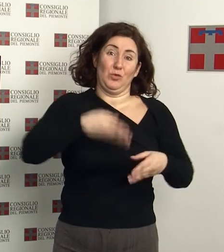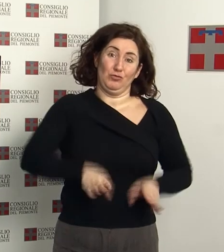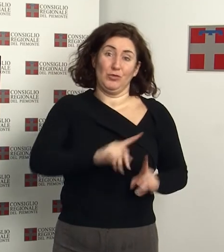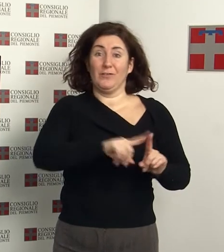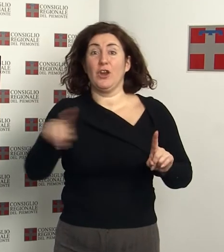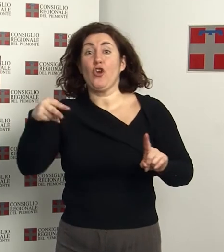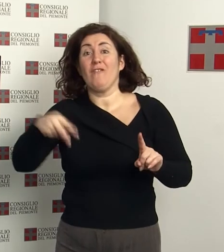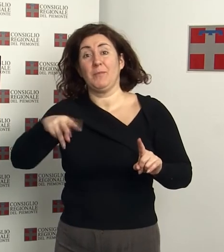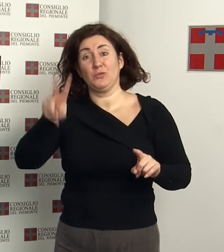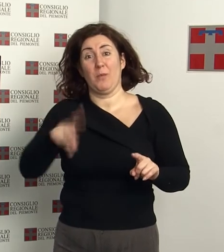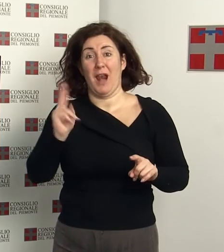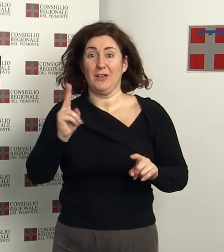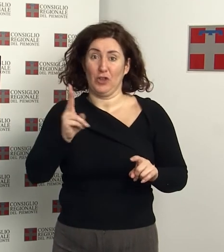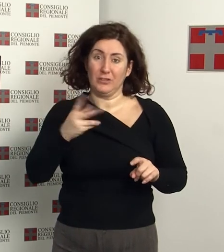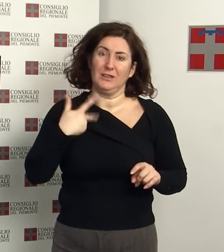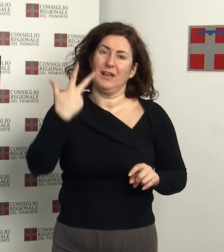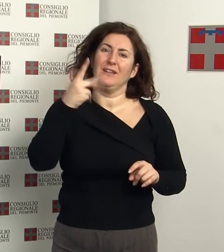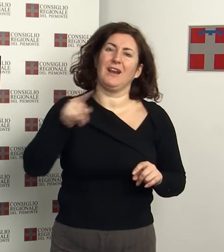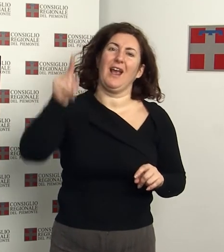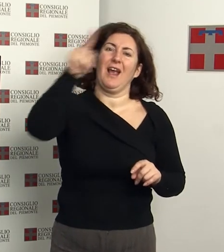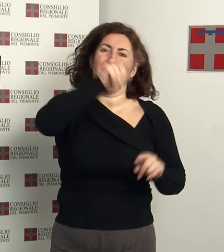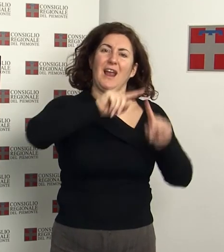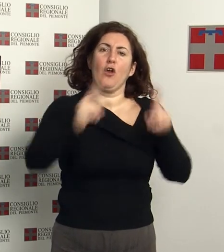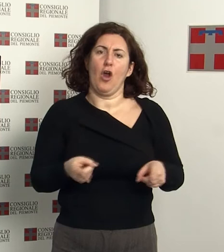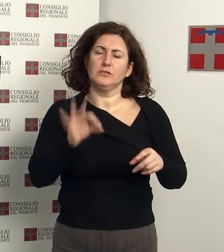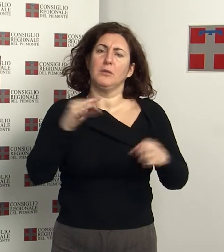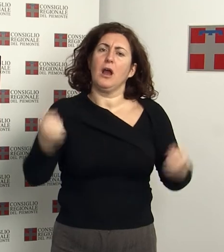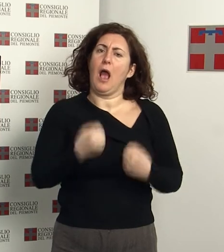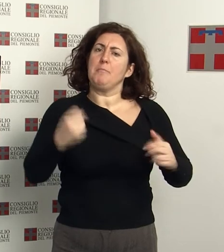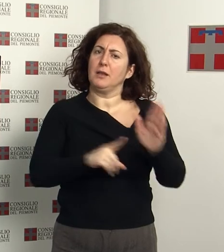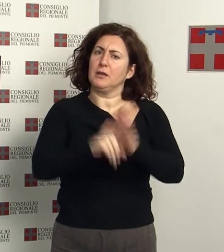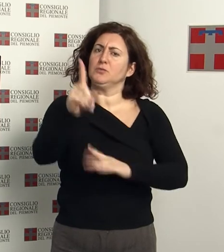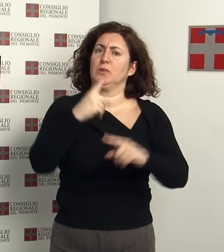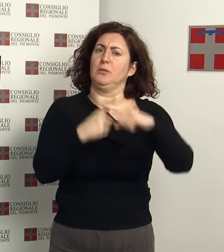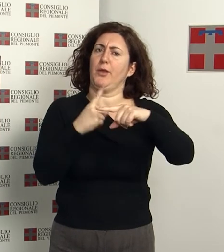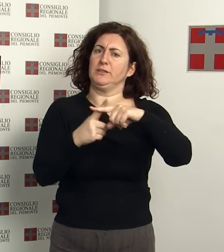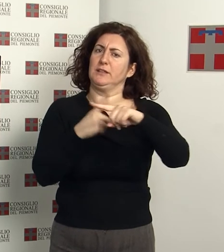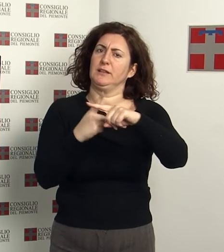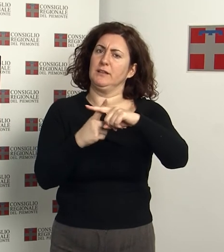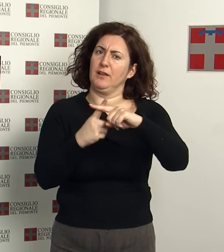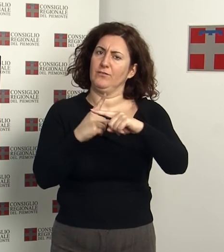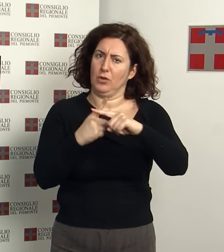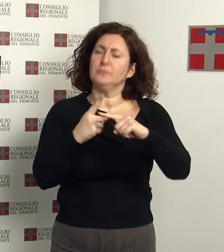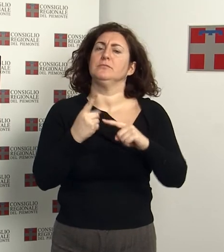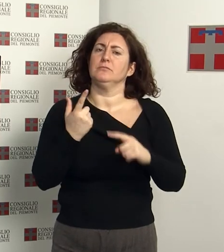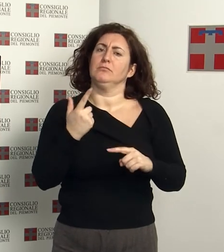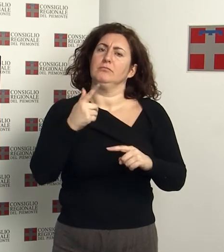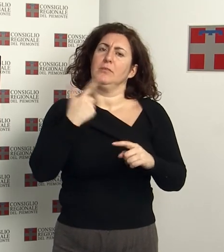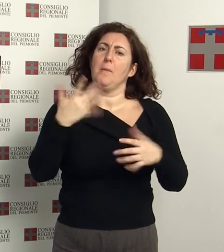conad di piemonte liguria valle d'aosta la campagna ha avuto successo con un aumento medio del 40 per cento del consumo di questi